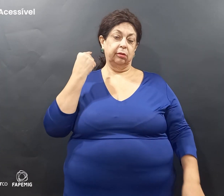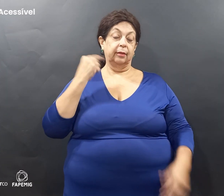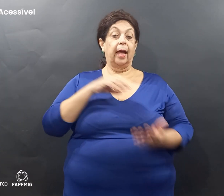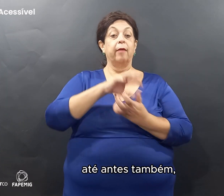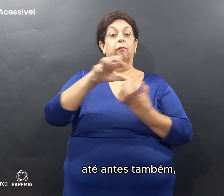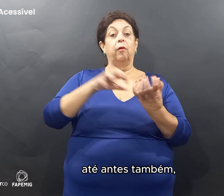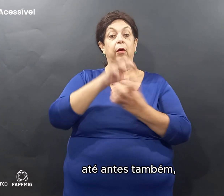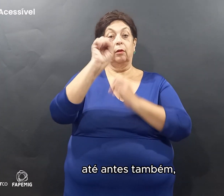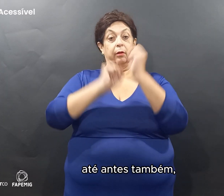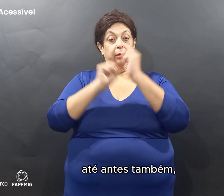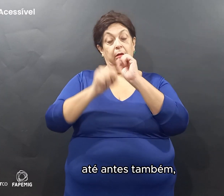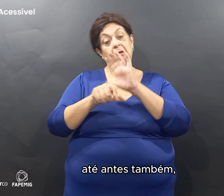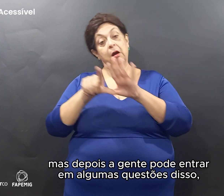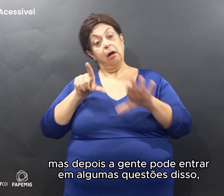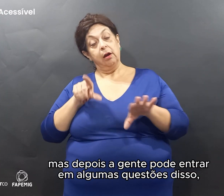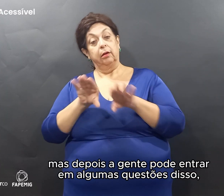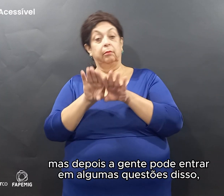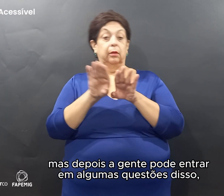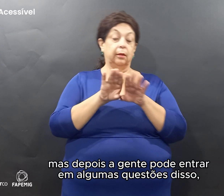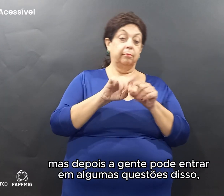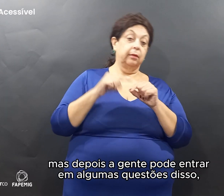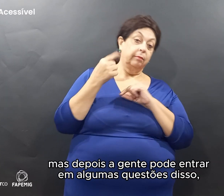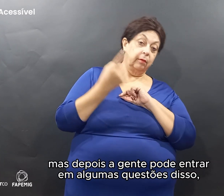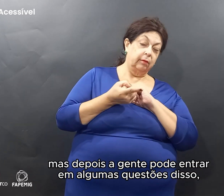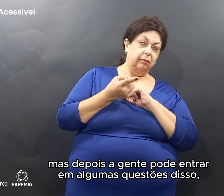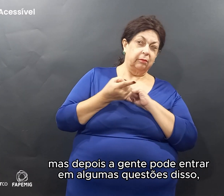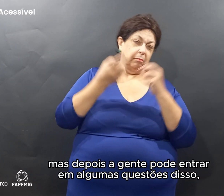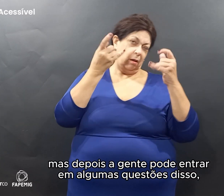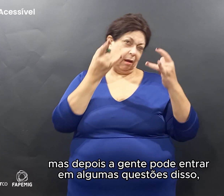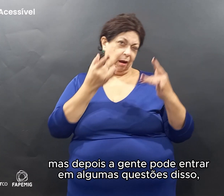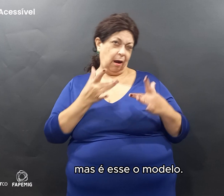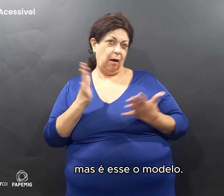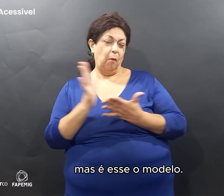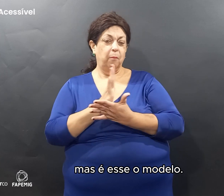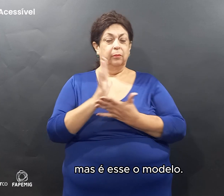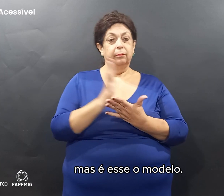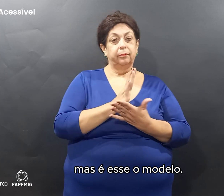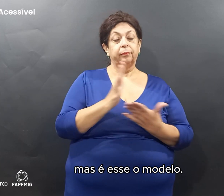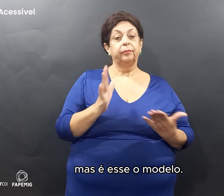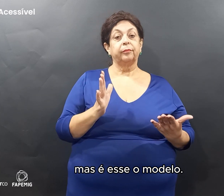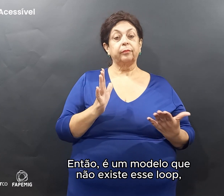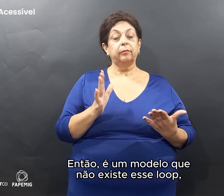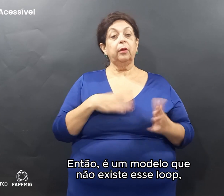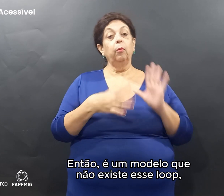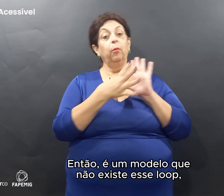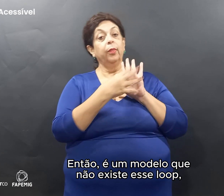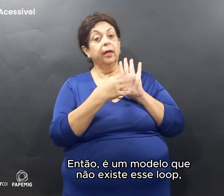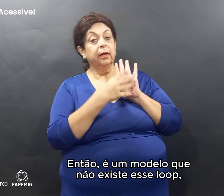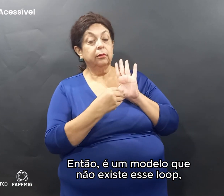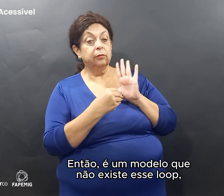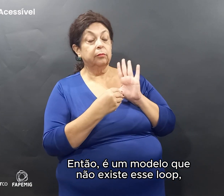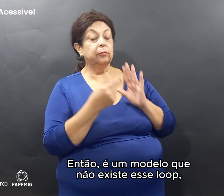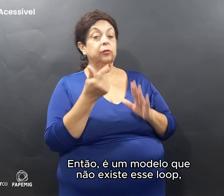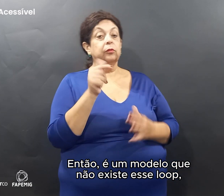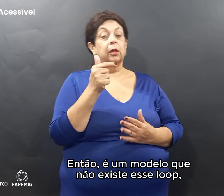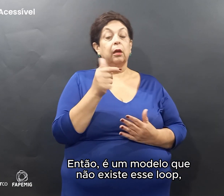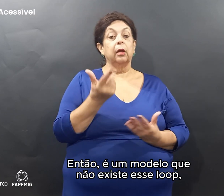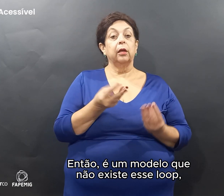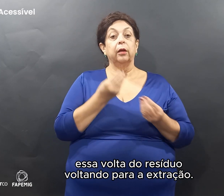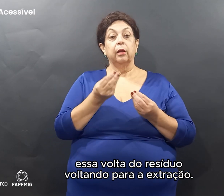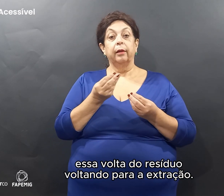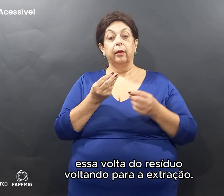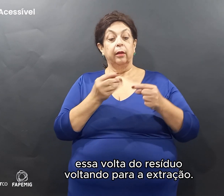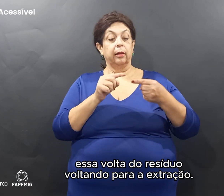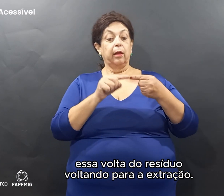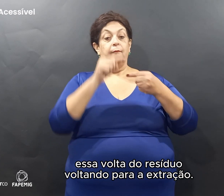Industrial, até antes também, né, mas depois a gente pode entrar em algumas questões disso, mas é esse modelo. Então, é um modelo que não existe esse loop,